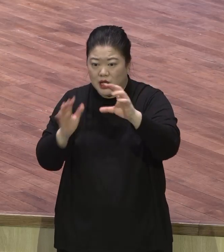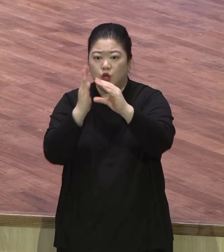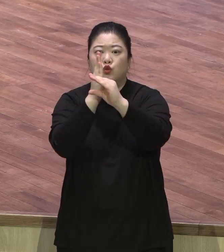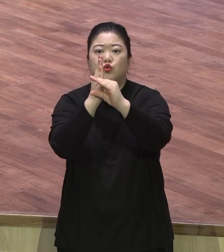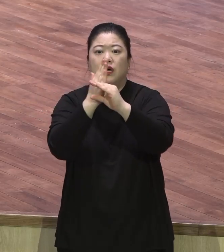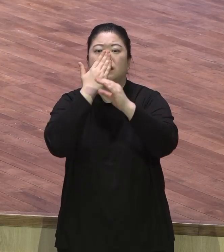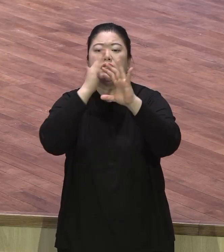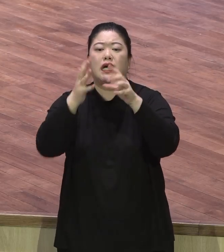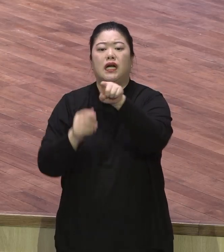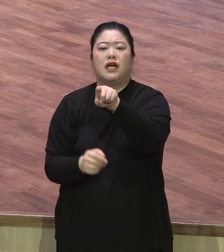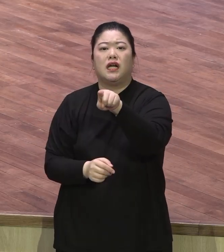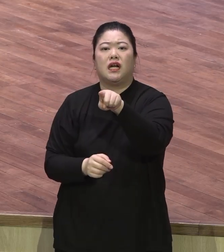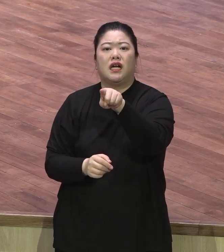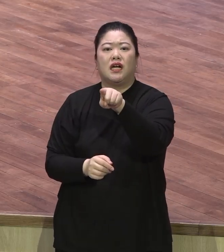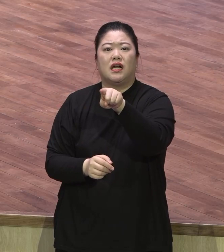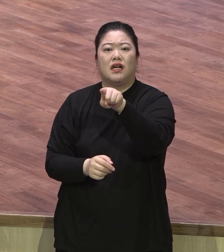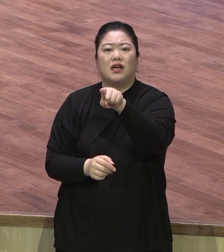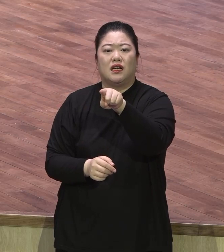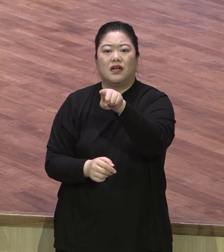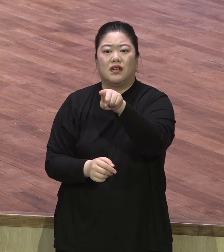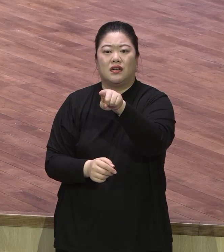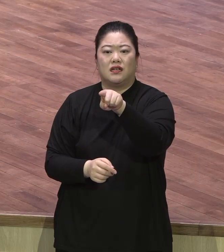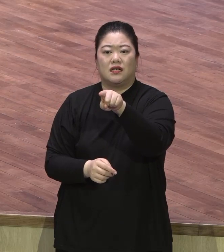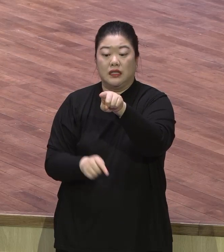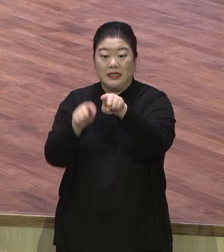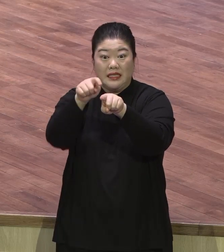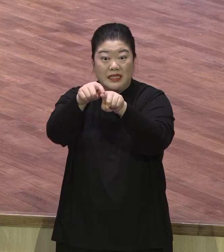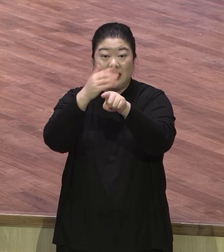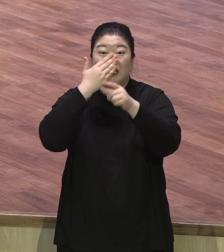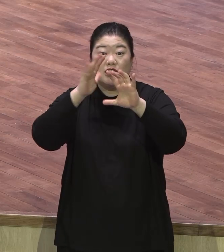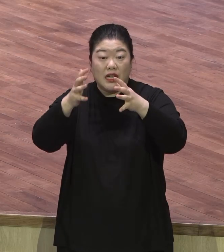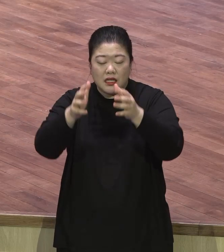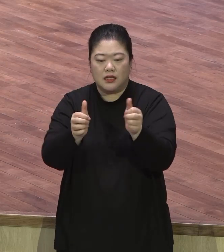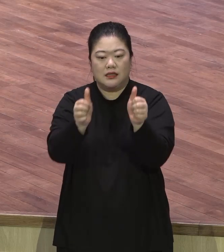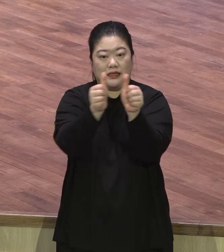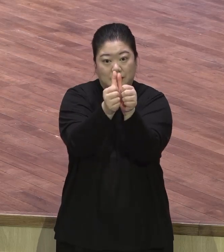16살 되면 남녀 다 군대 가요 여자들도 다 군대 갑니다 이스라엘